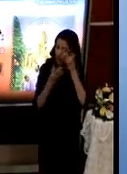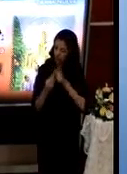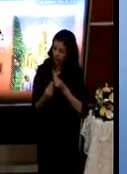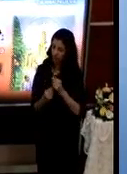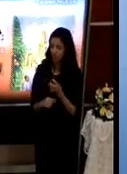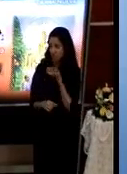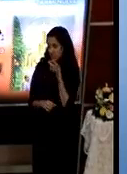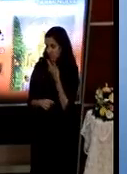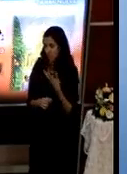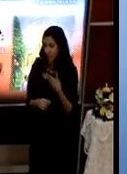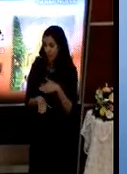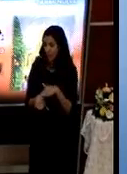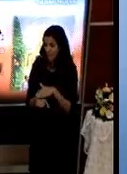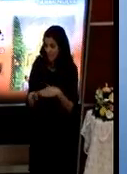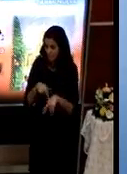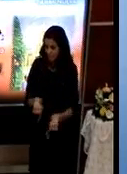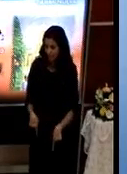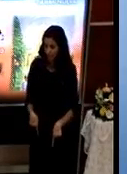pies, nuestro pie,